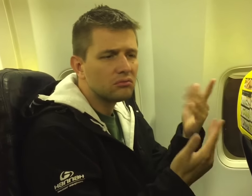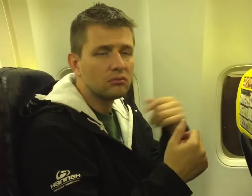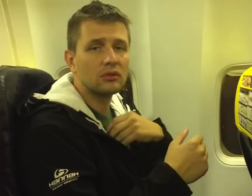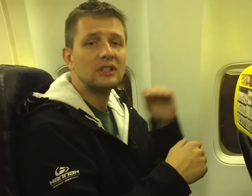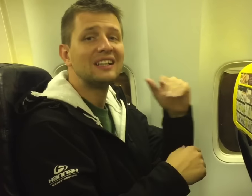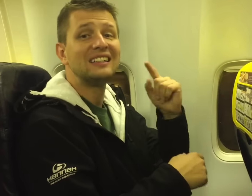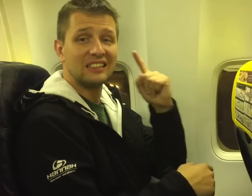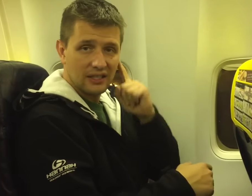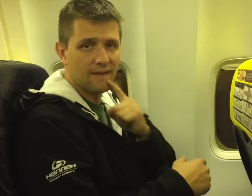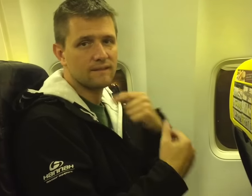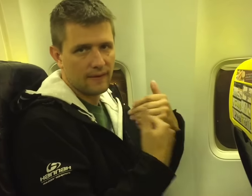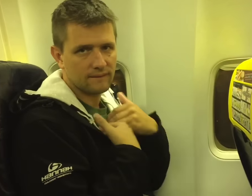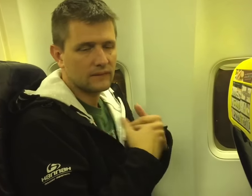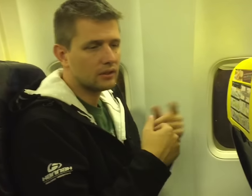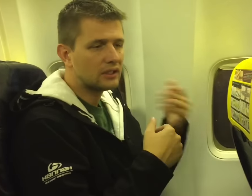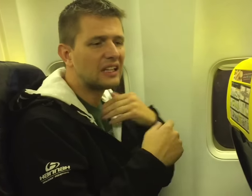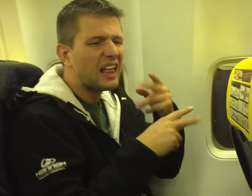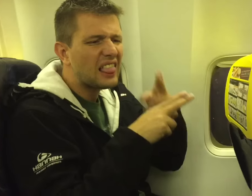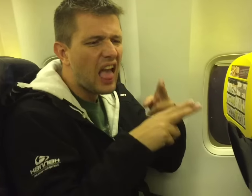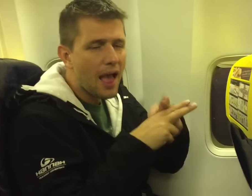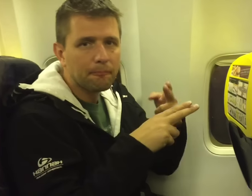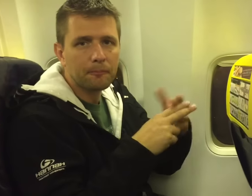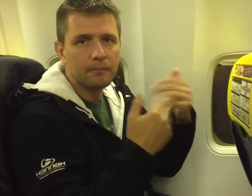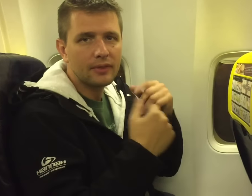bien attachées, les tables étrangères, les accoudoirs baissés,